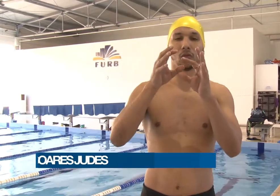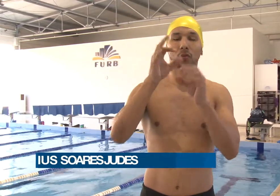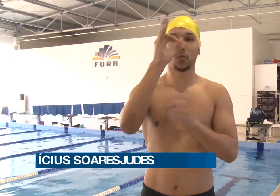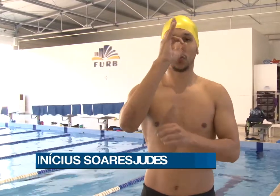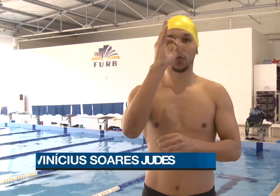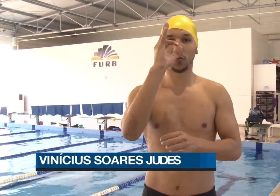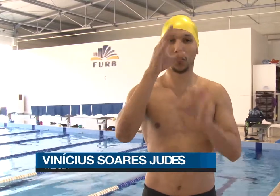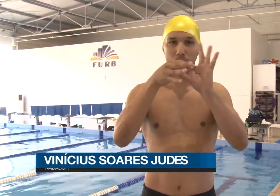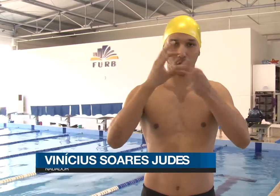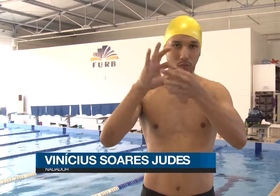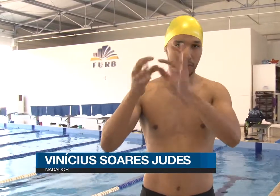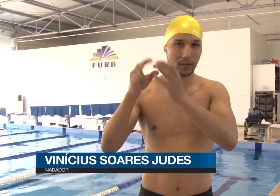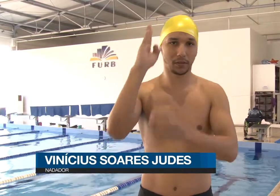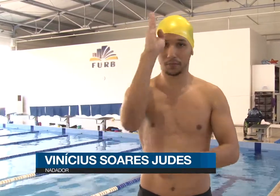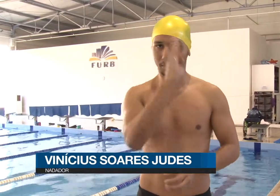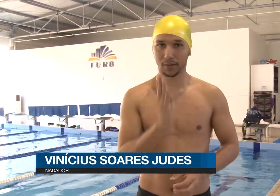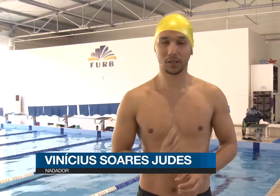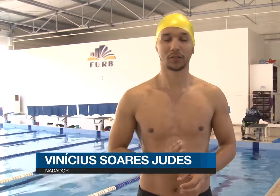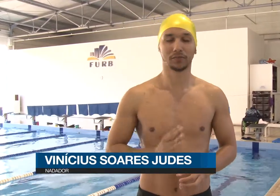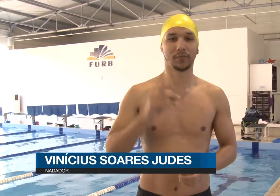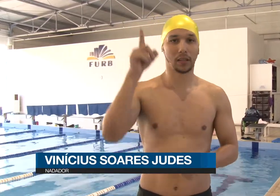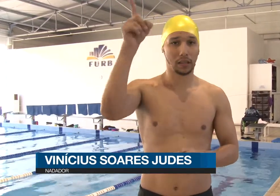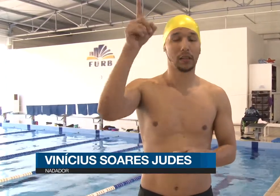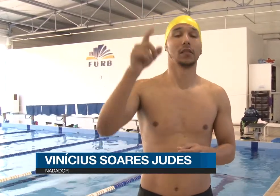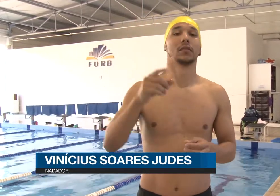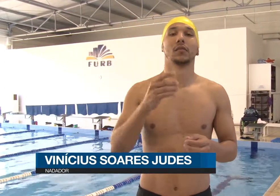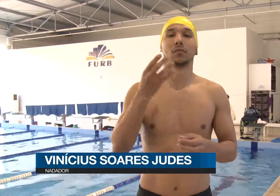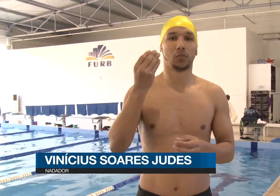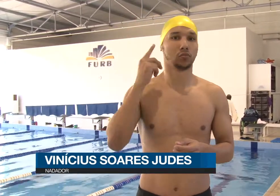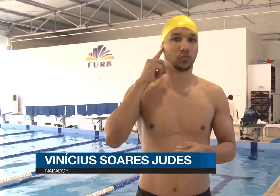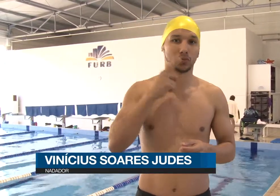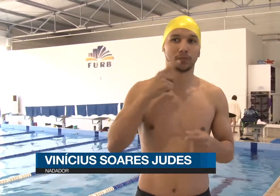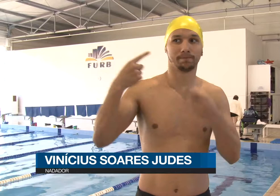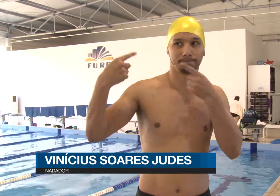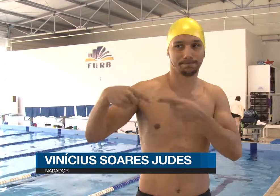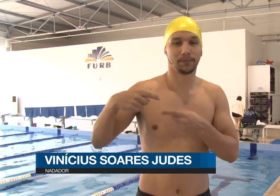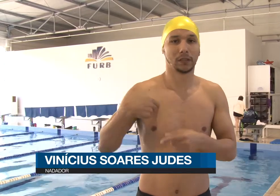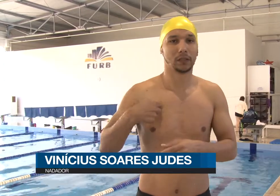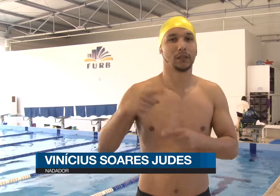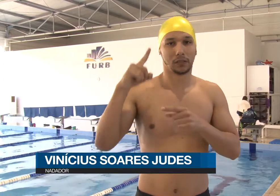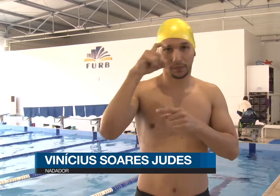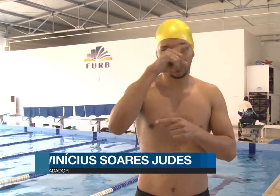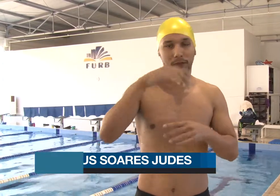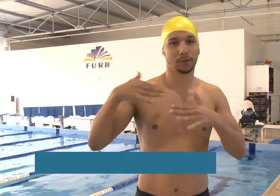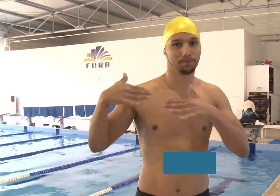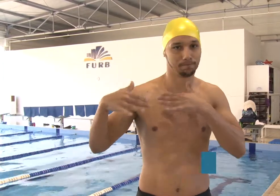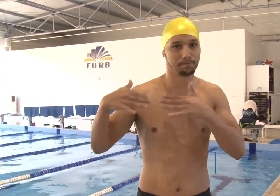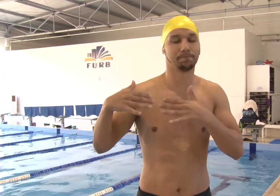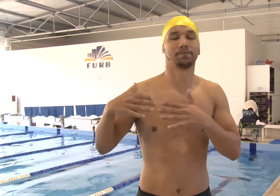Olimpíadas no Brasil. Tinham muitos surdos competindo, então foi bastante acirrado.